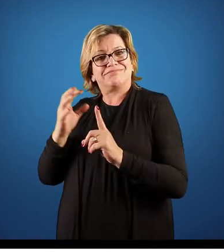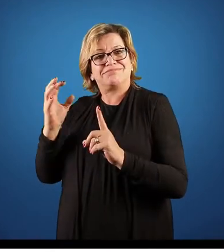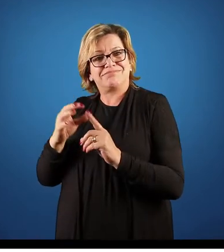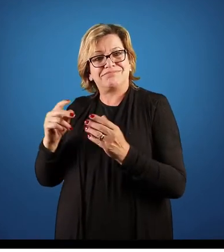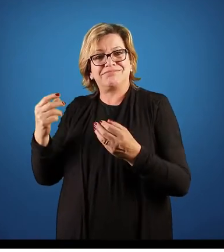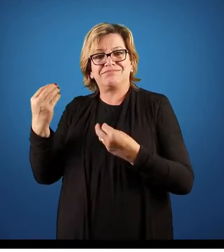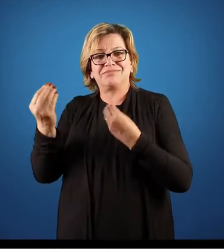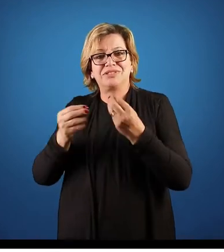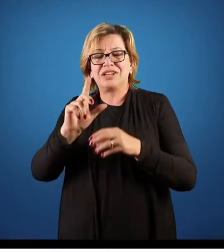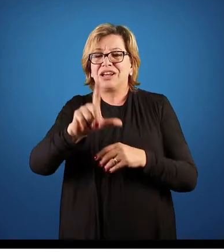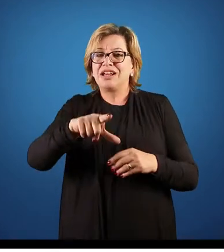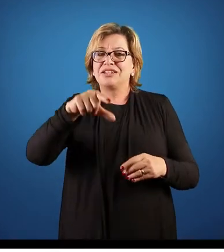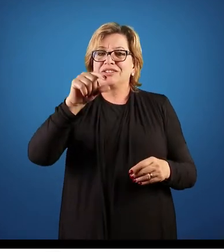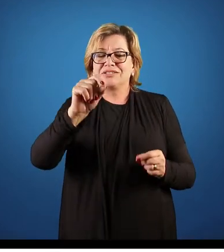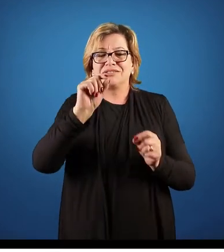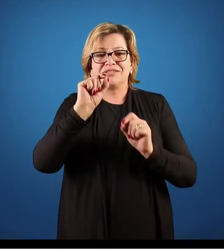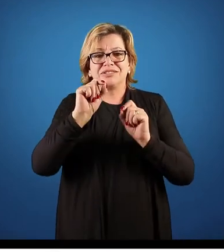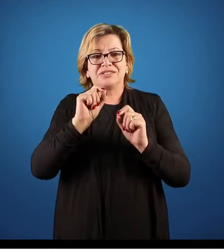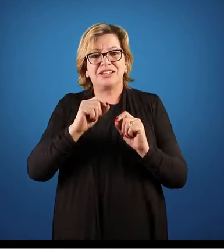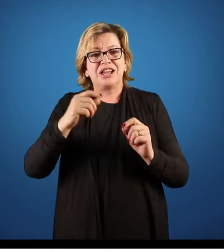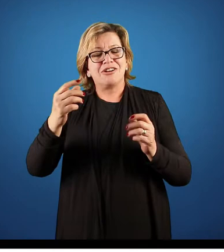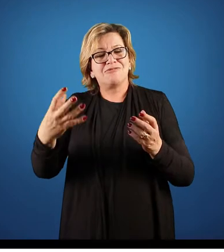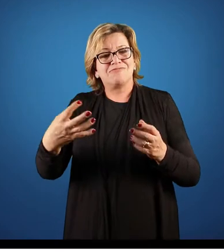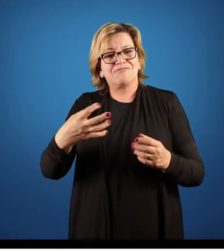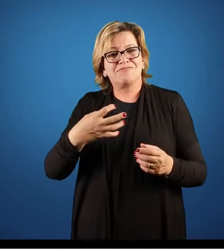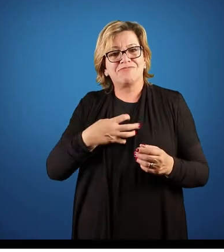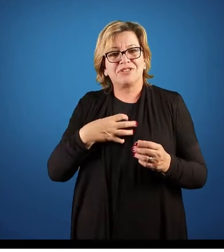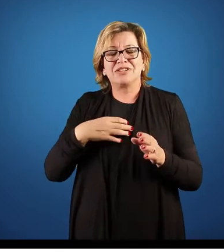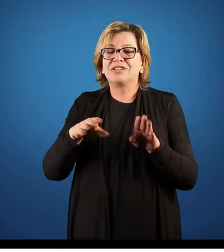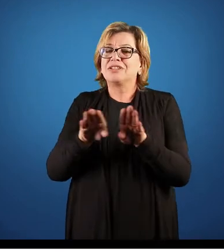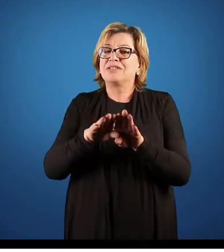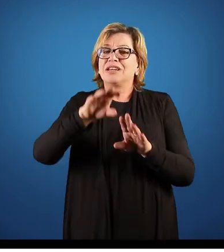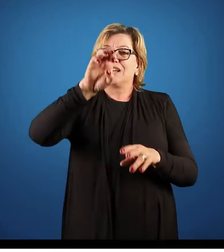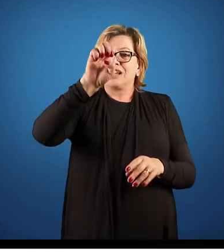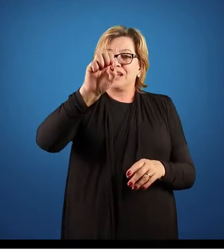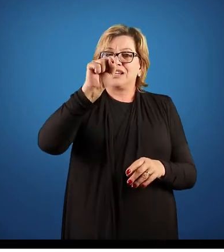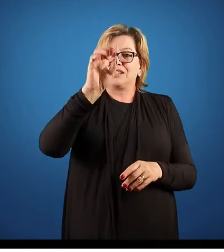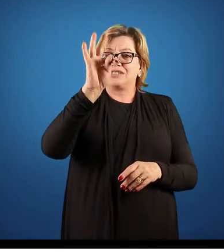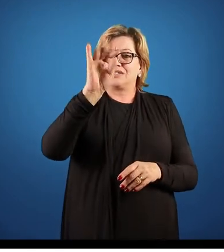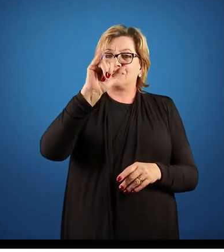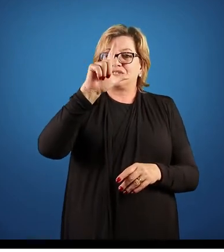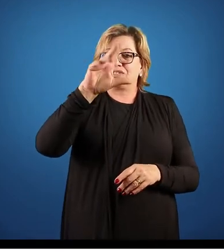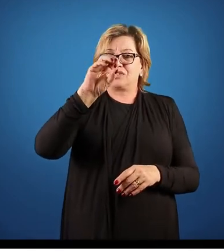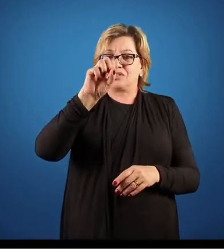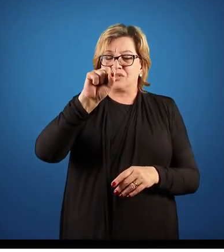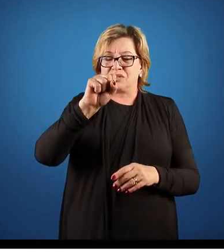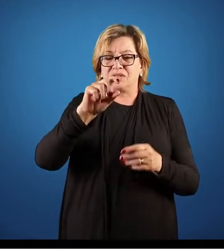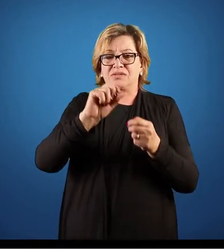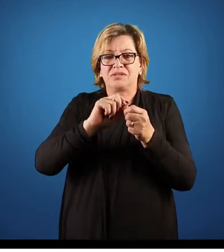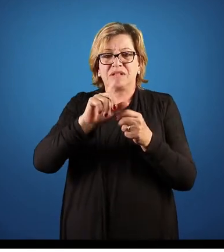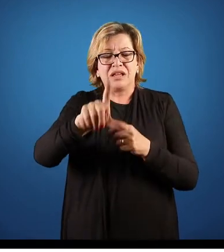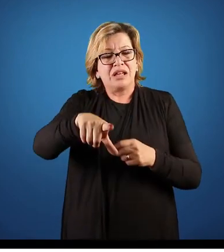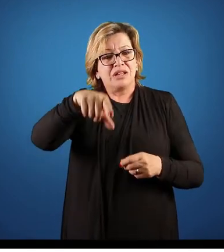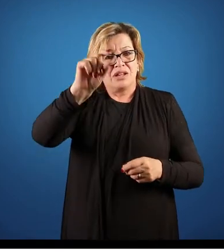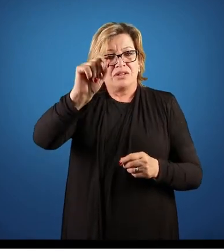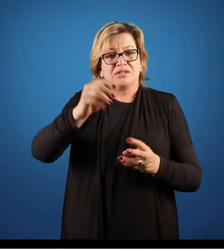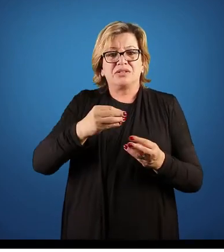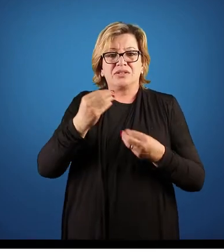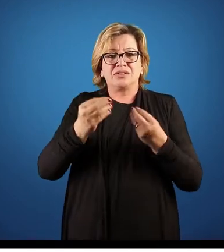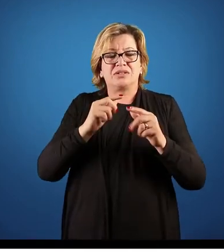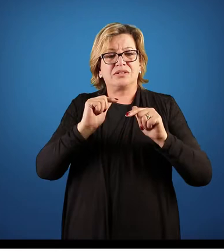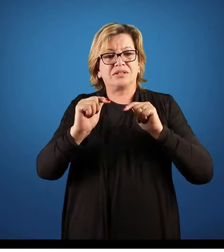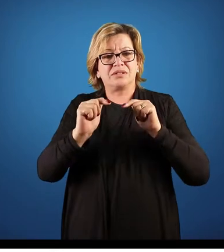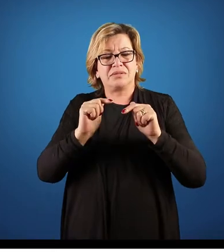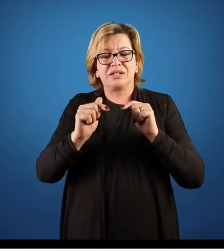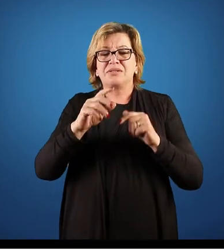modelos e processos decisórios são os tipos e os estilos é tomada de decisão a gente trabalha assim com 11